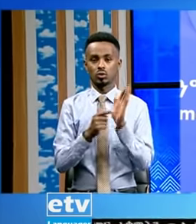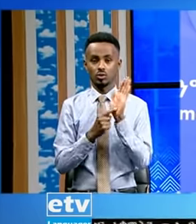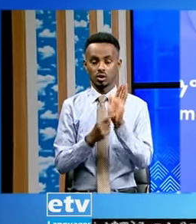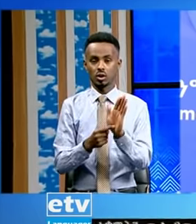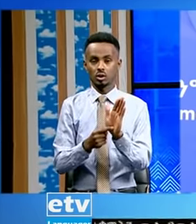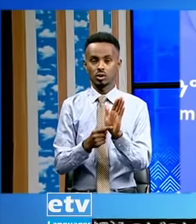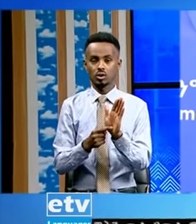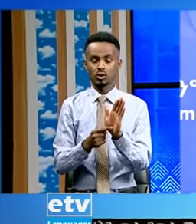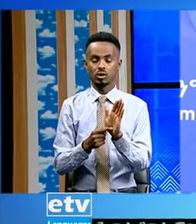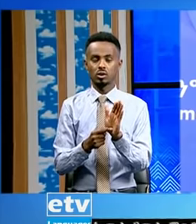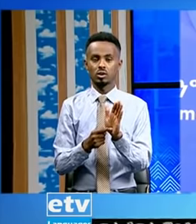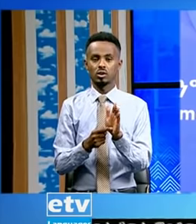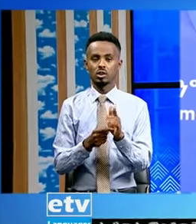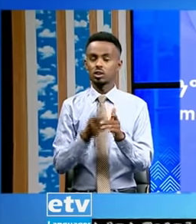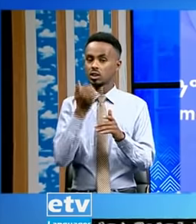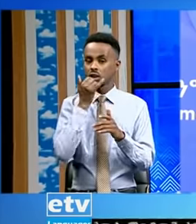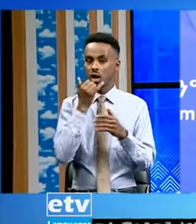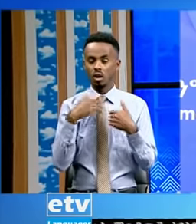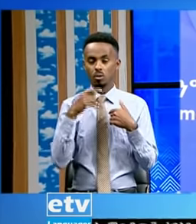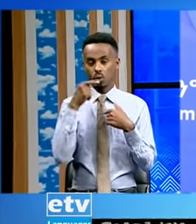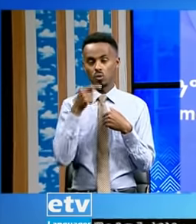ሲያሳይ ጥሰት አለ ብሎ